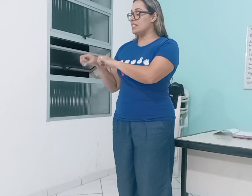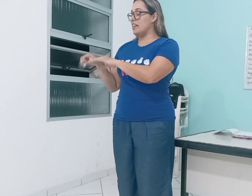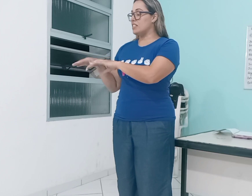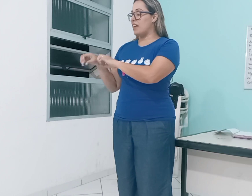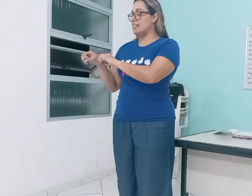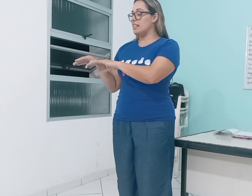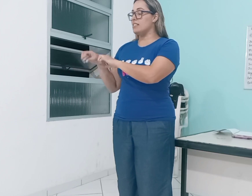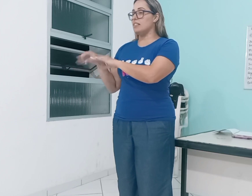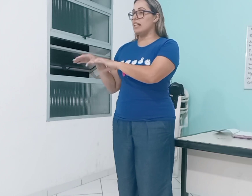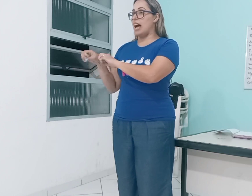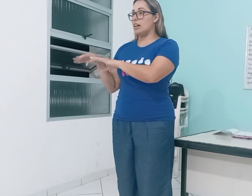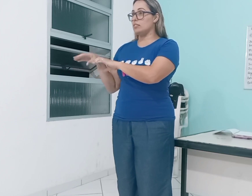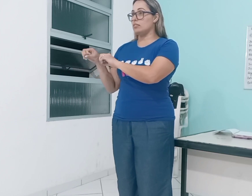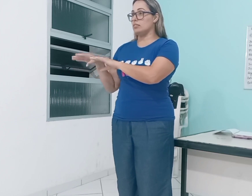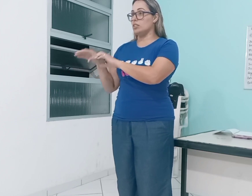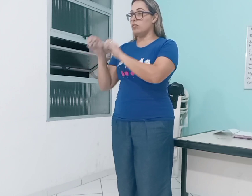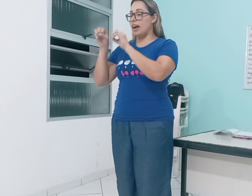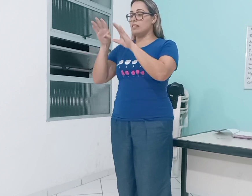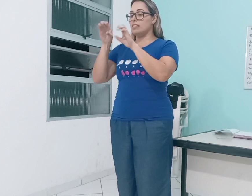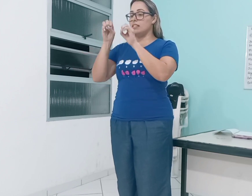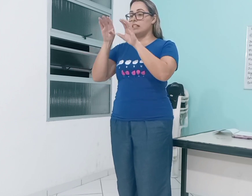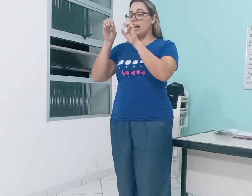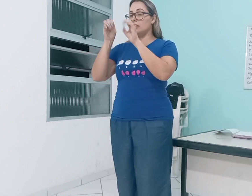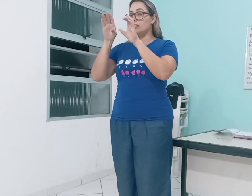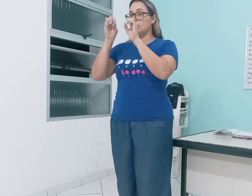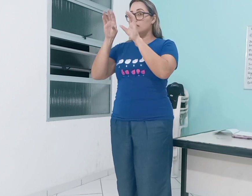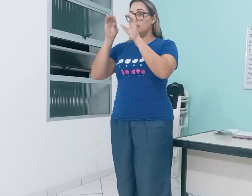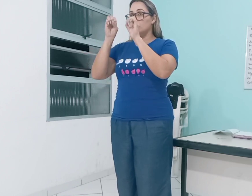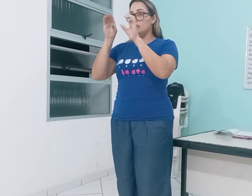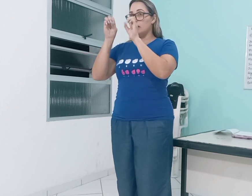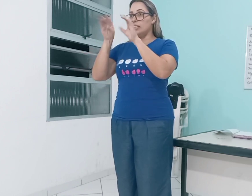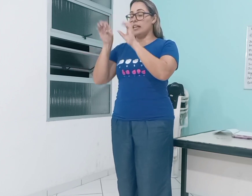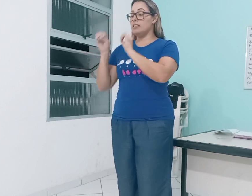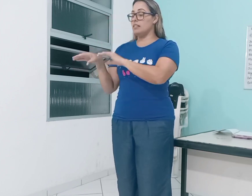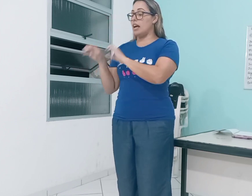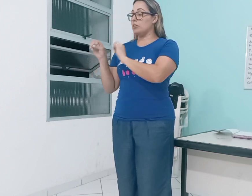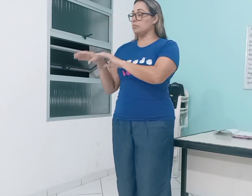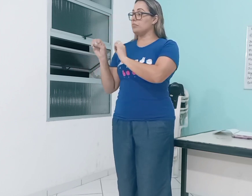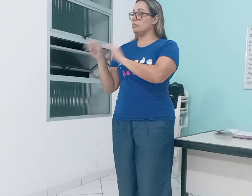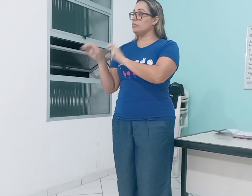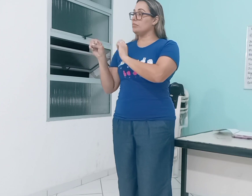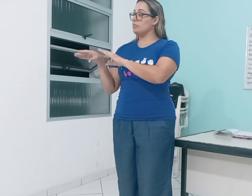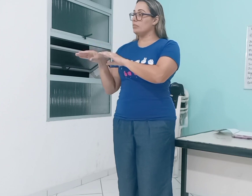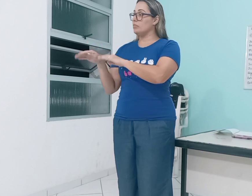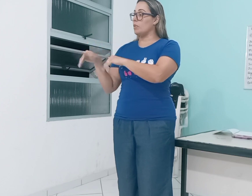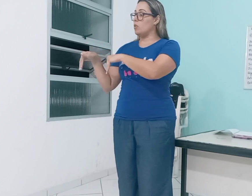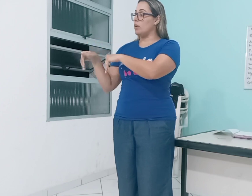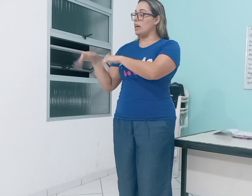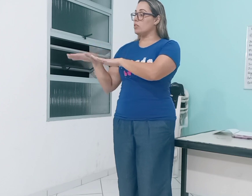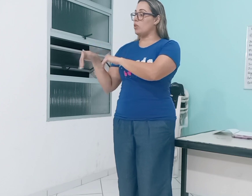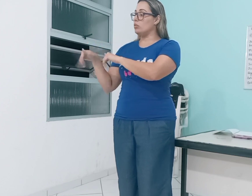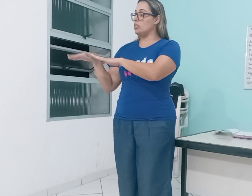vezes faz ensinar. Não faz ensinar. Isso aqui é ensinar. Bom, é só o dedinho